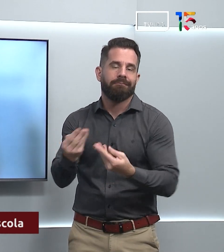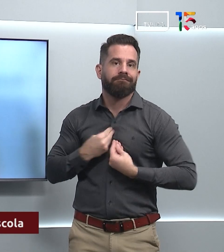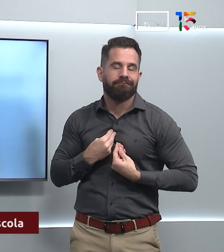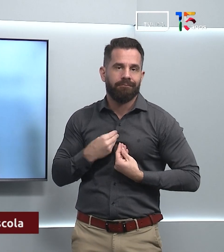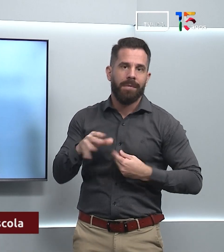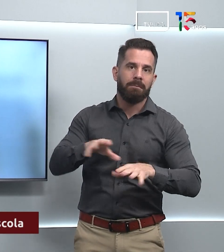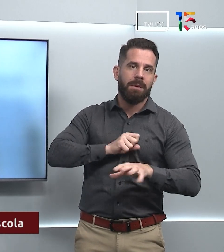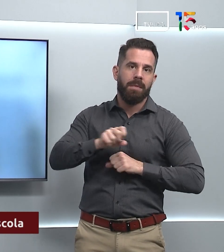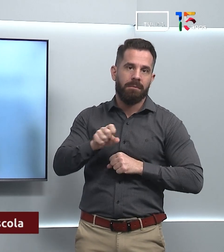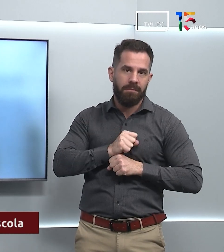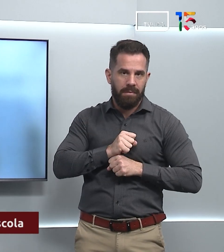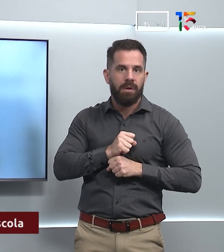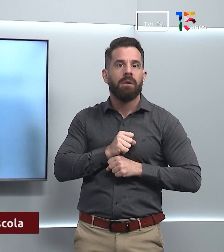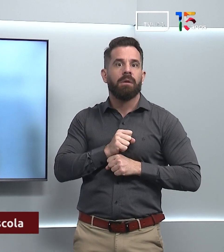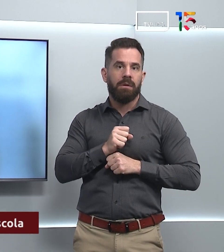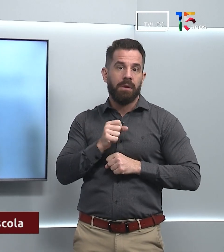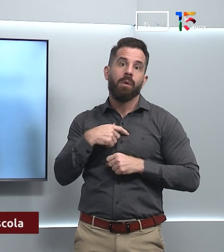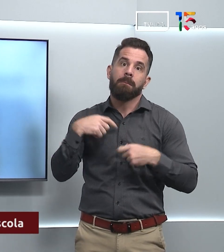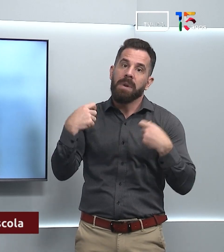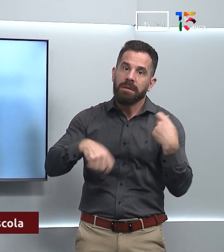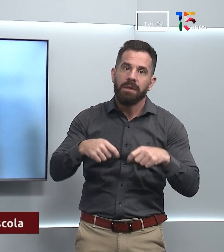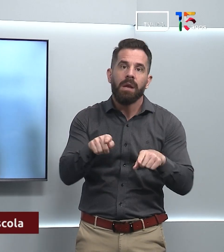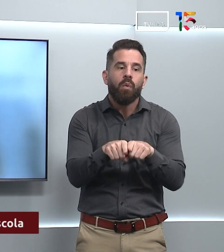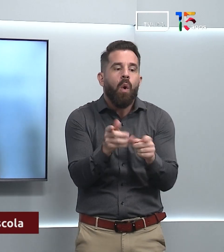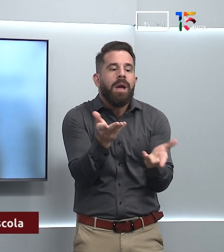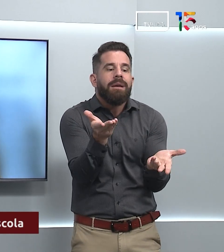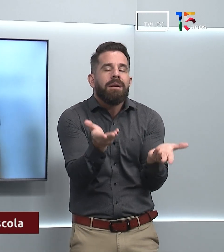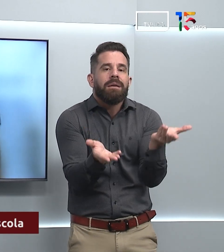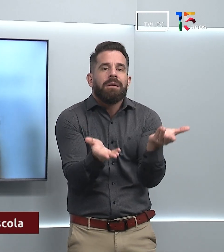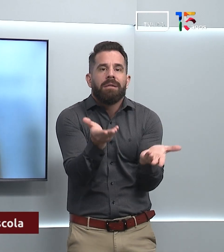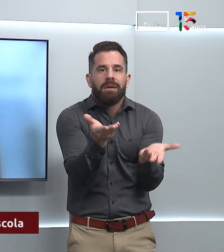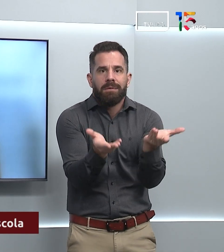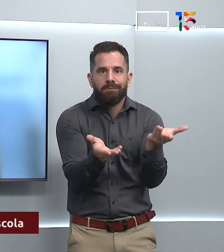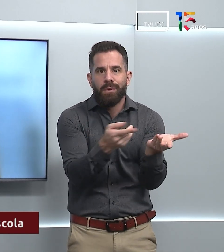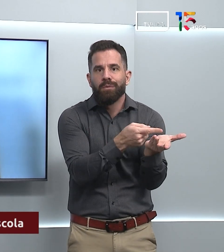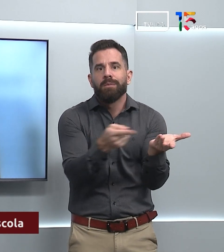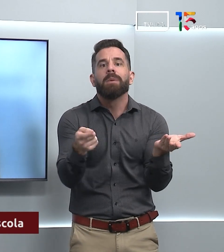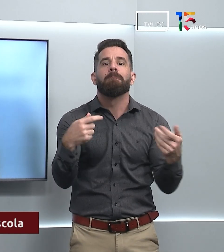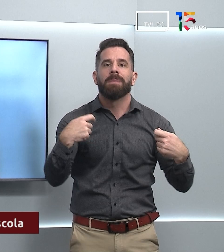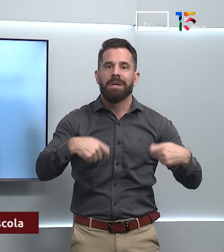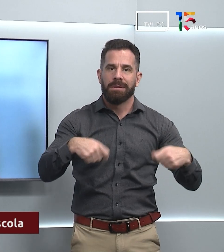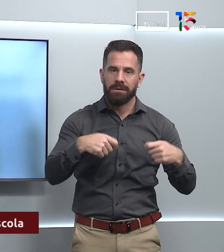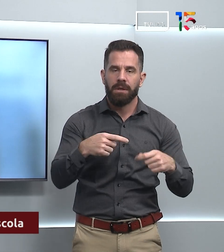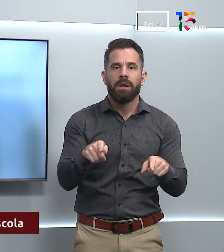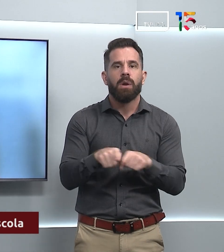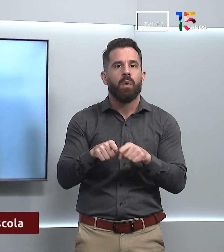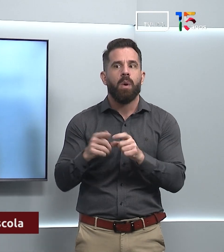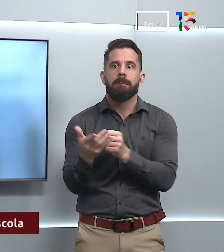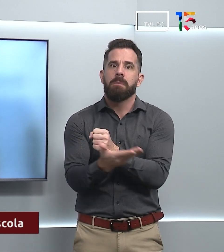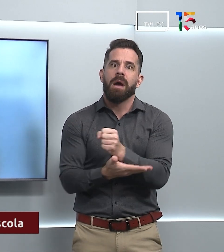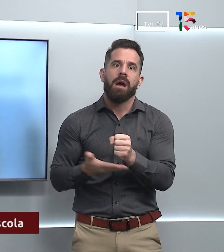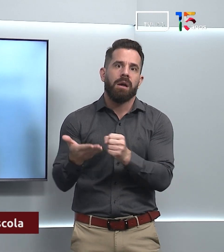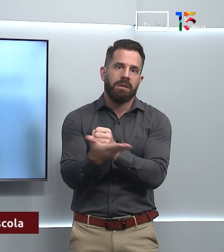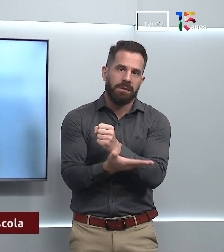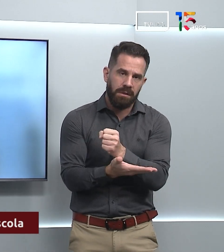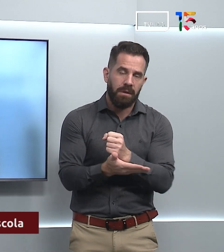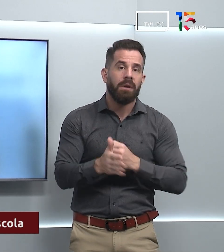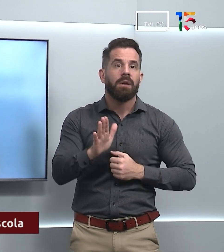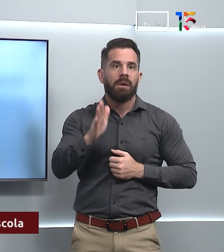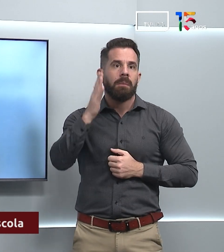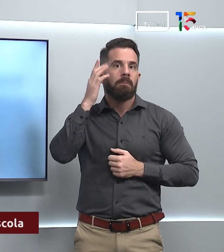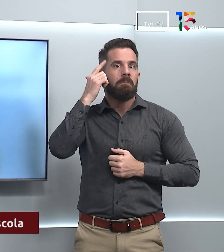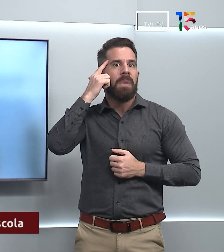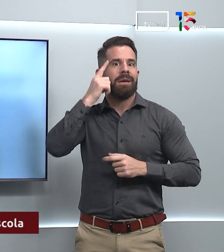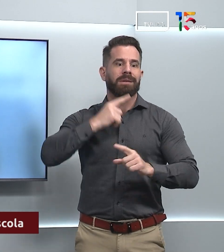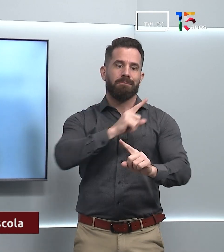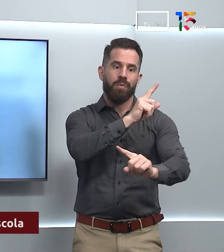um pouco dessa balança e a gente precisa trazer para dentro da sala de aula o pilar de educação midiática. Então, somente a